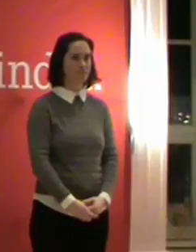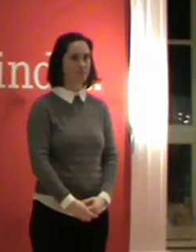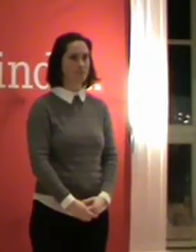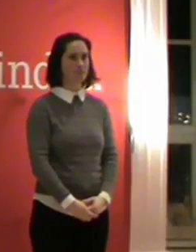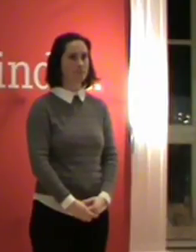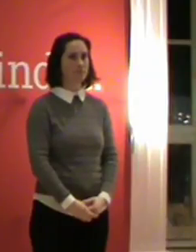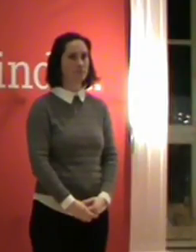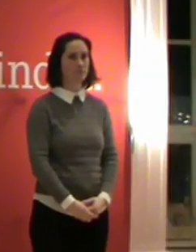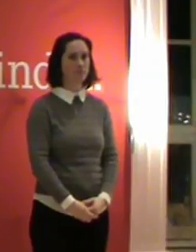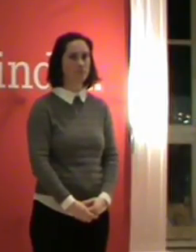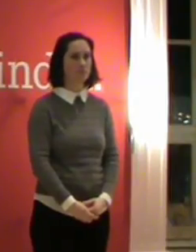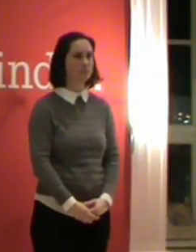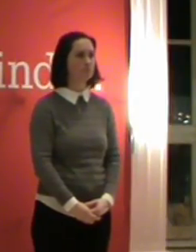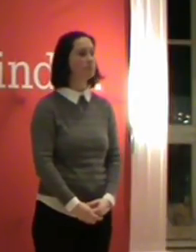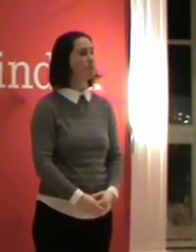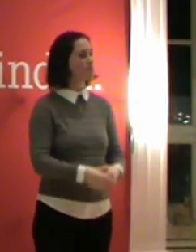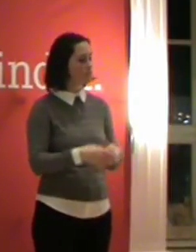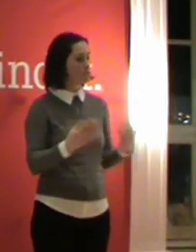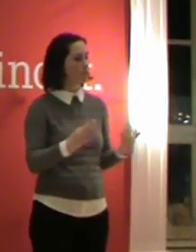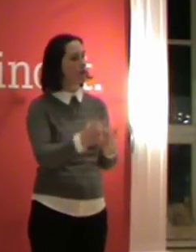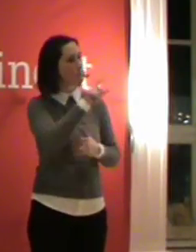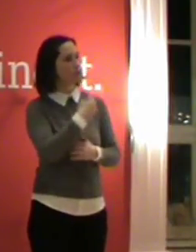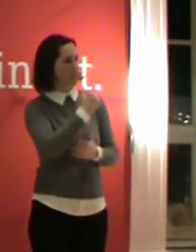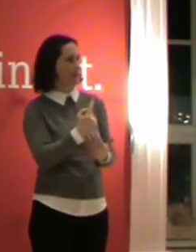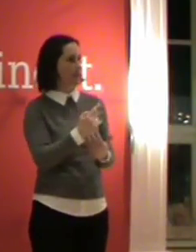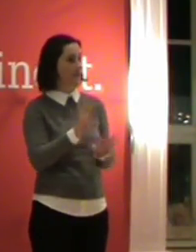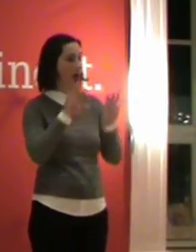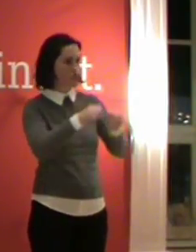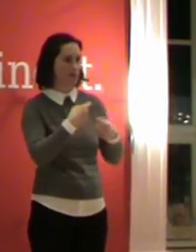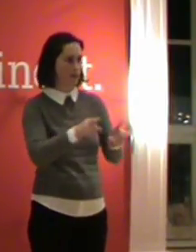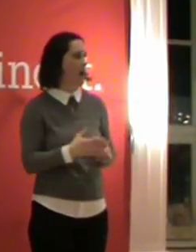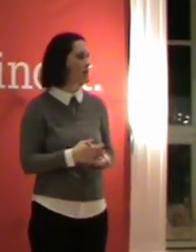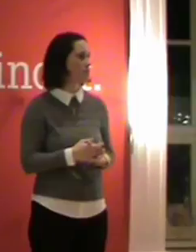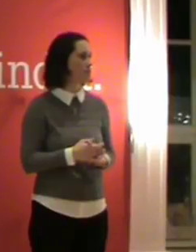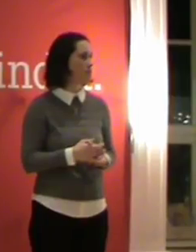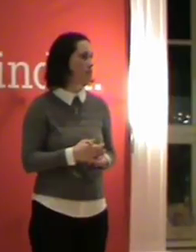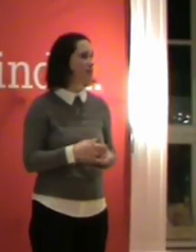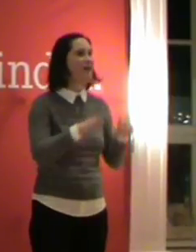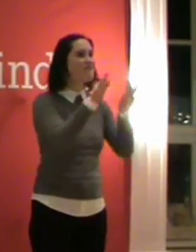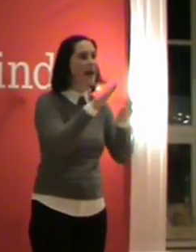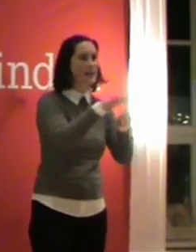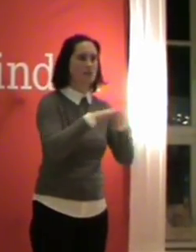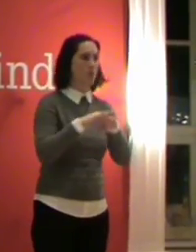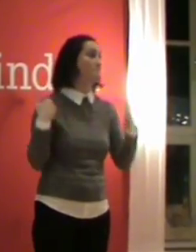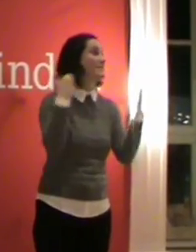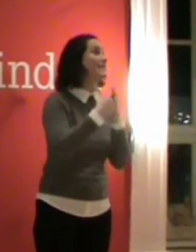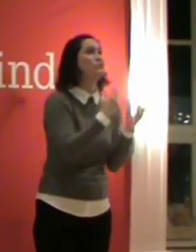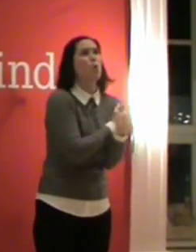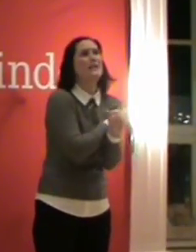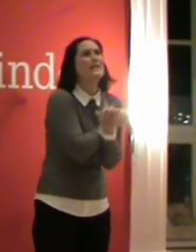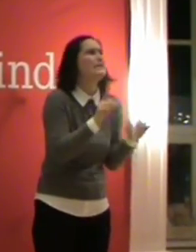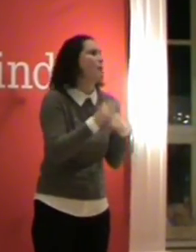Eine junge Berlinerin hat das vortrefflich ausgedrückt, die gesagt hat direkt danach, ich bin nie auf Weihnachtsmärkte gegangen, aber